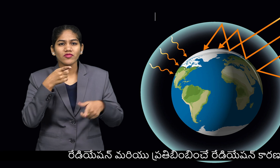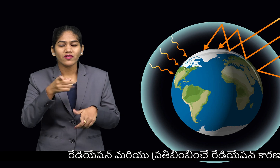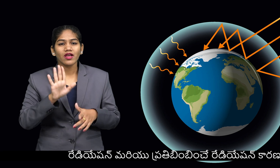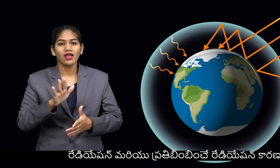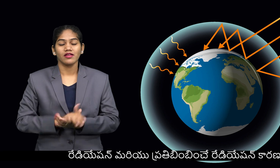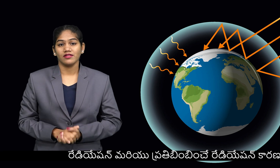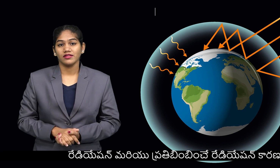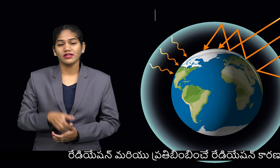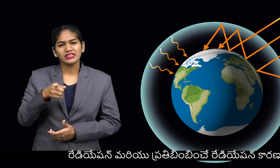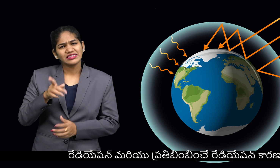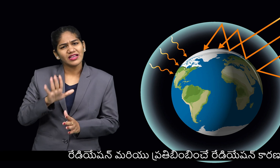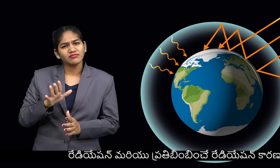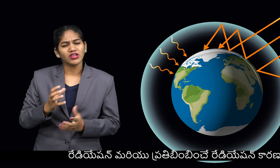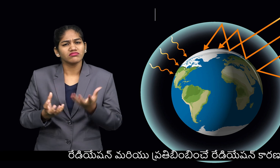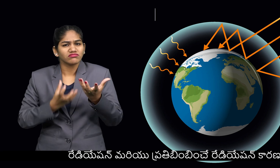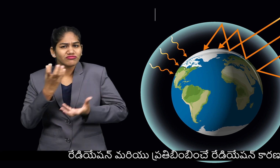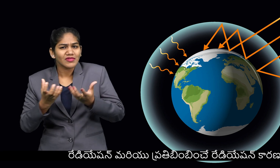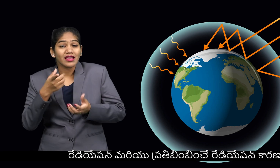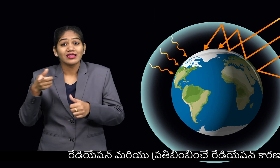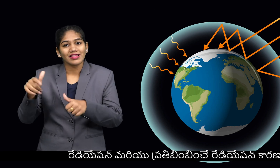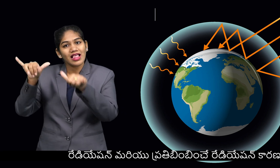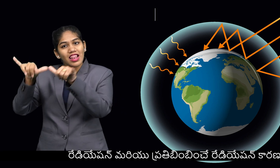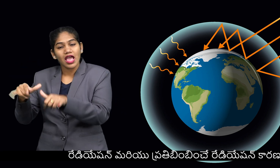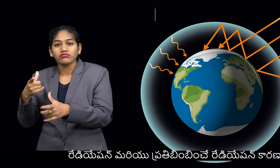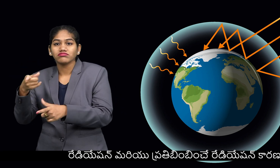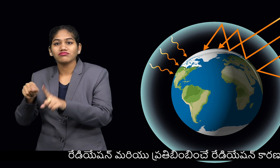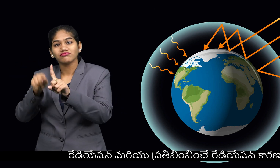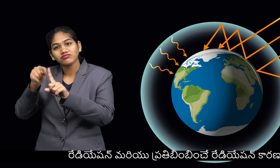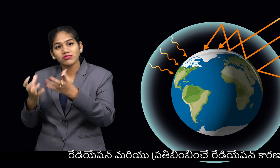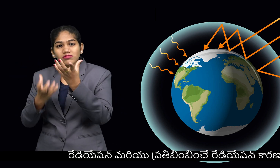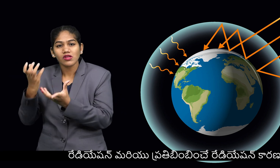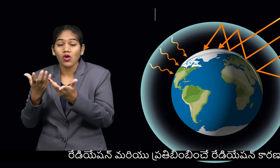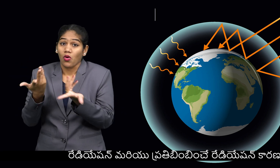రేడియేషన్ మరియు ప్రతిబింబించే రేడియేషన్ కారణంగా